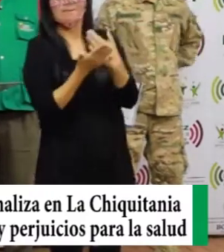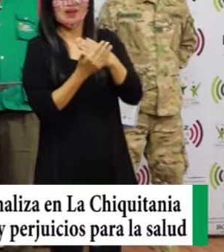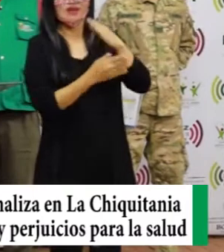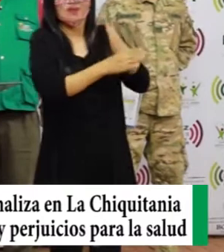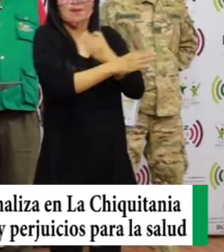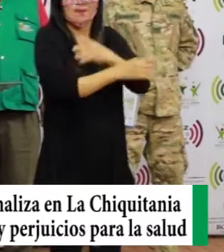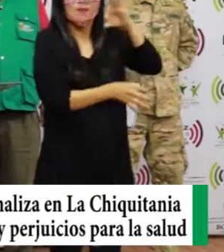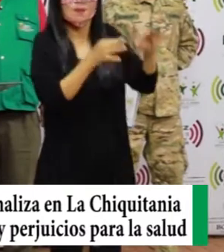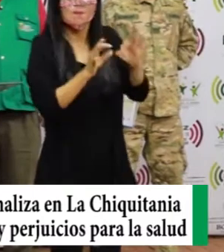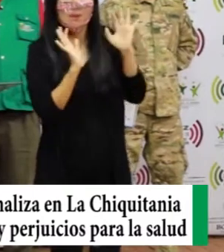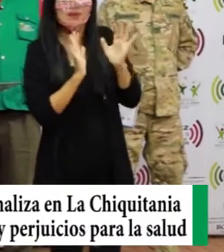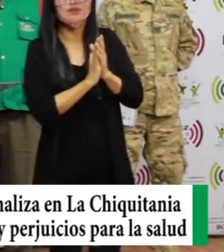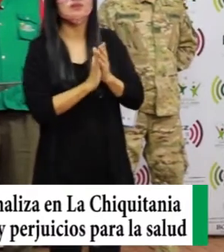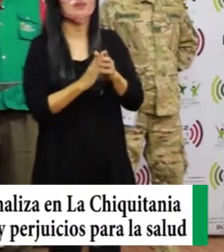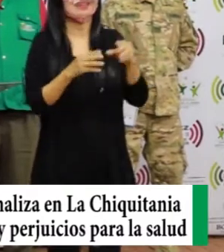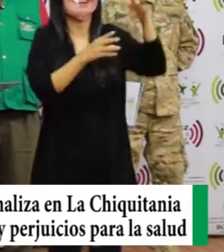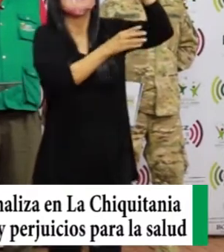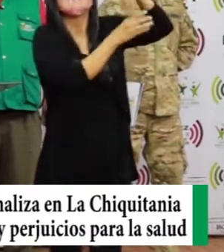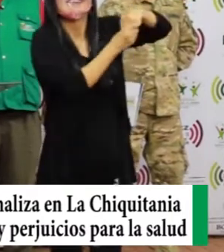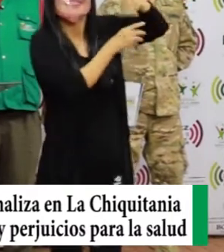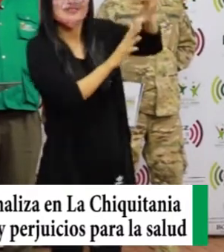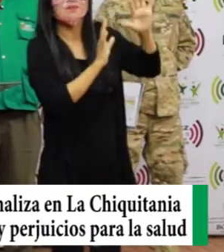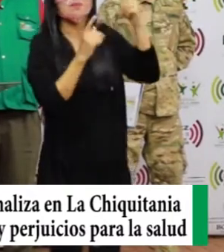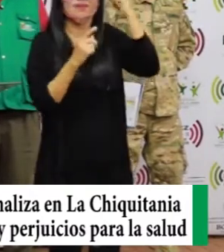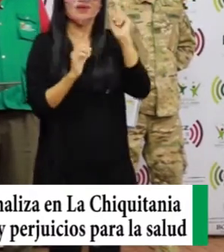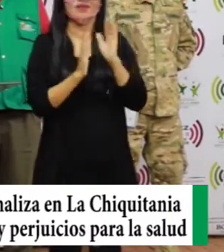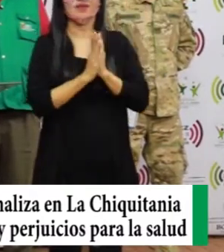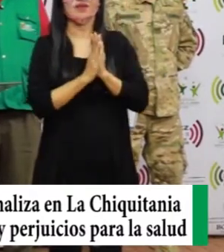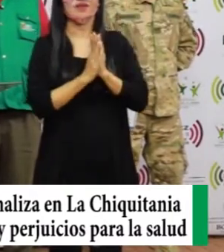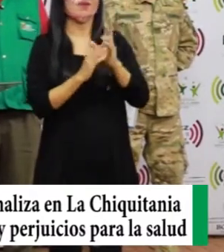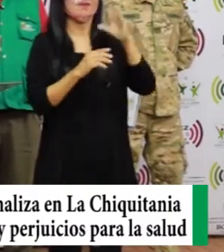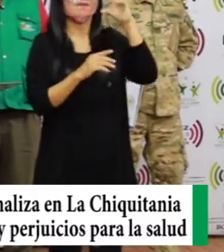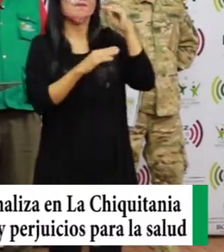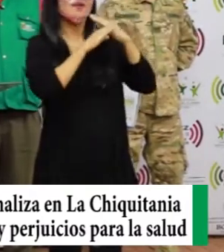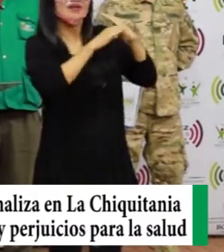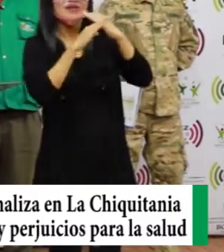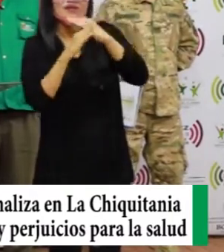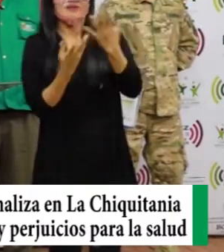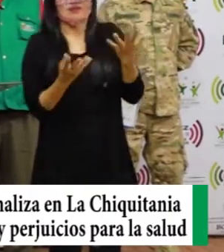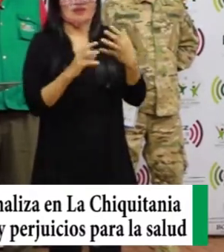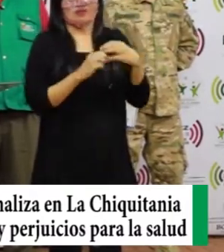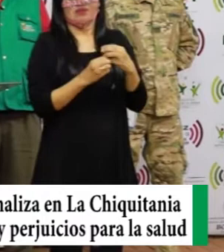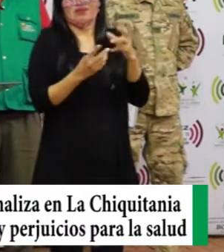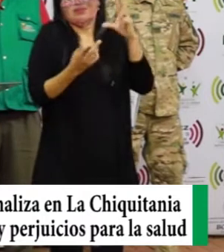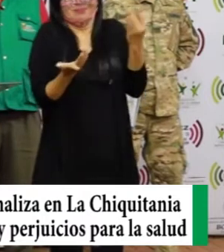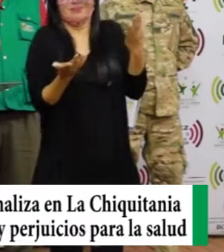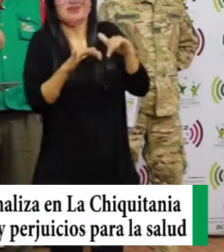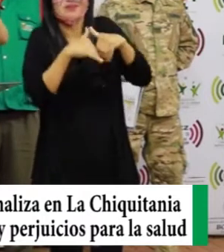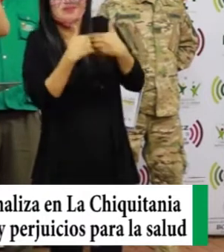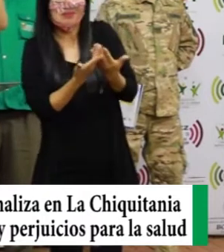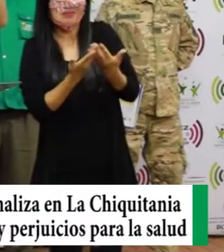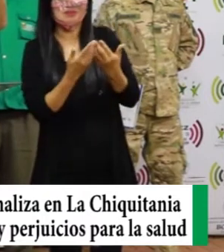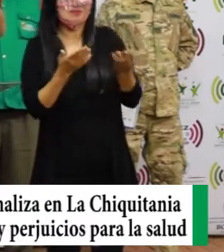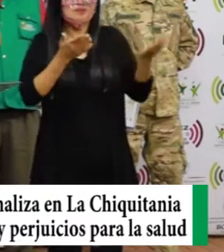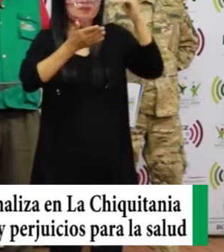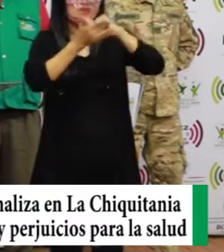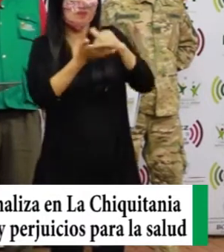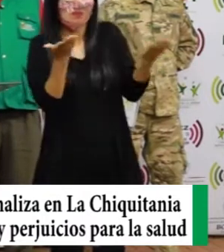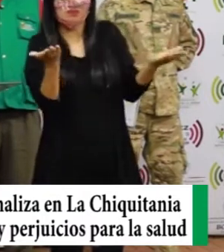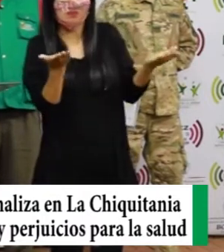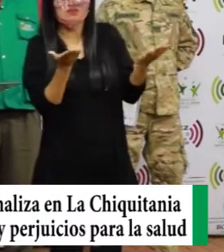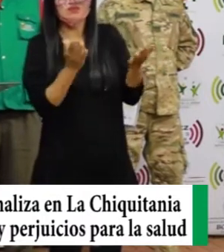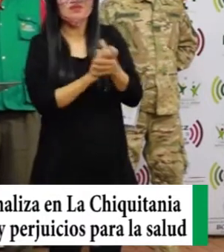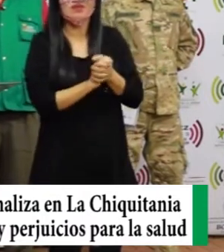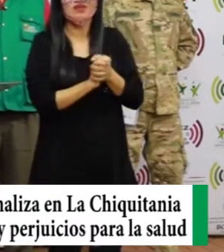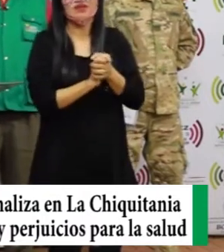de la actividad que se realiza de manera interna para que no se continúe con esta situación. No tiene sentido que retornen, ¿no es